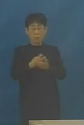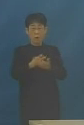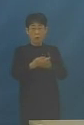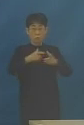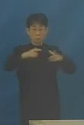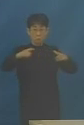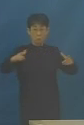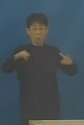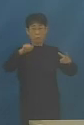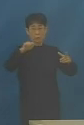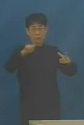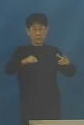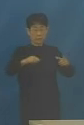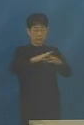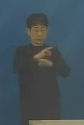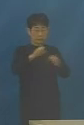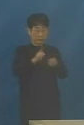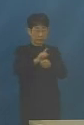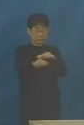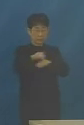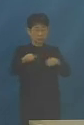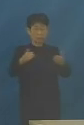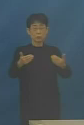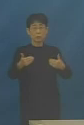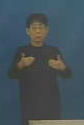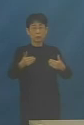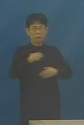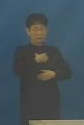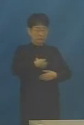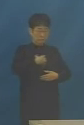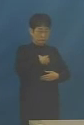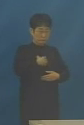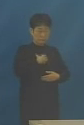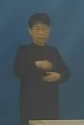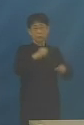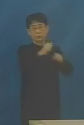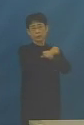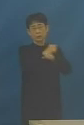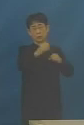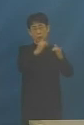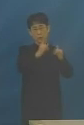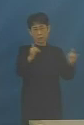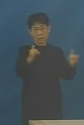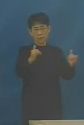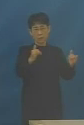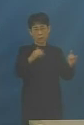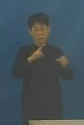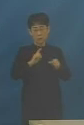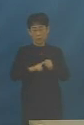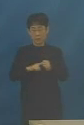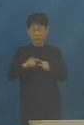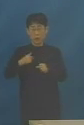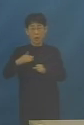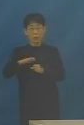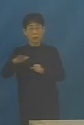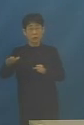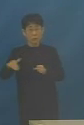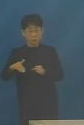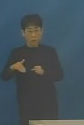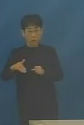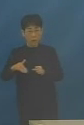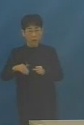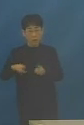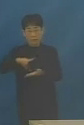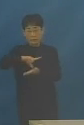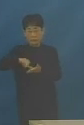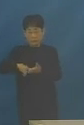ます苦しんでいるそういう事業者のために私たちは超塑性臨時交付金などを